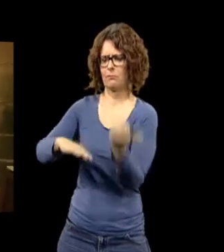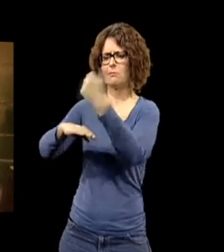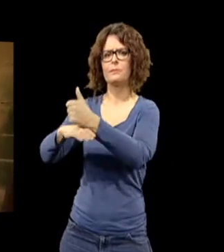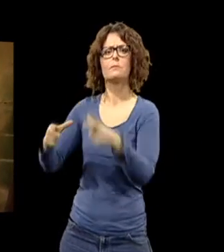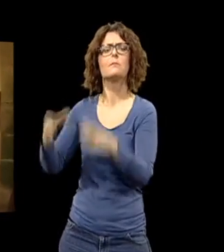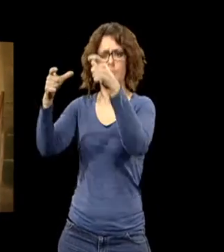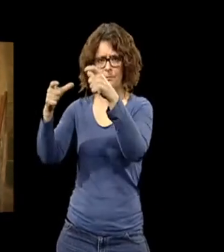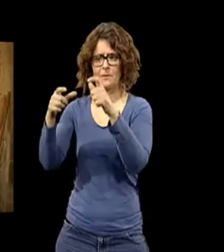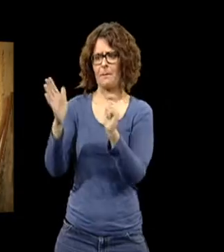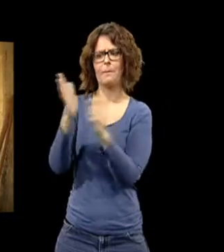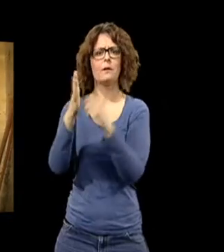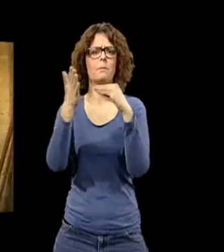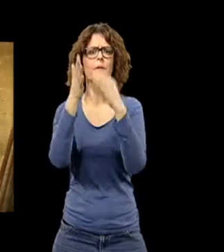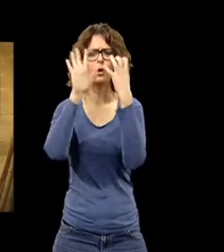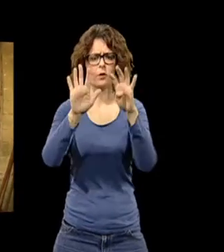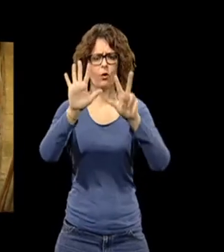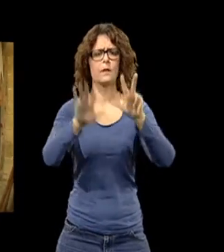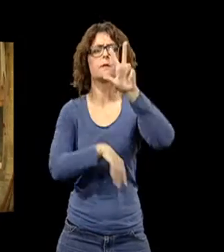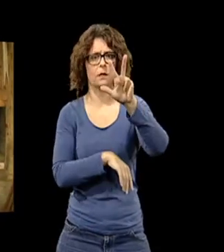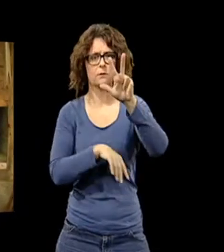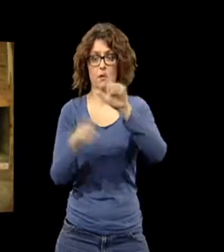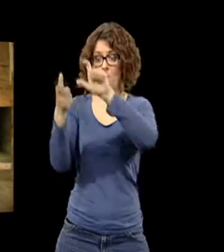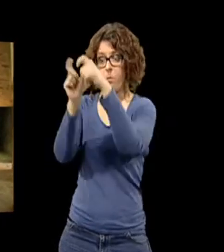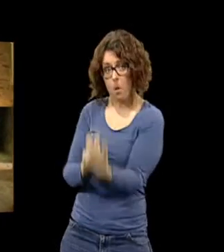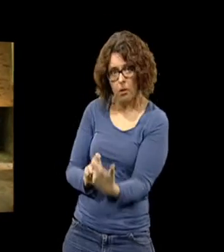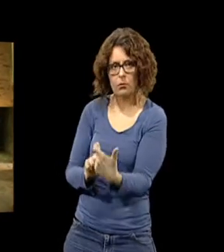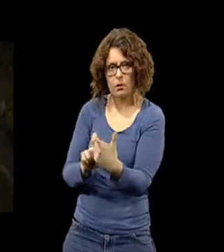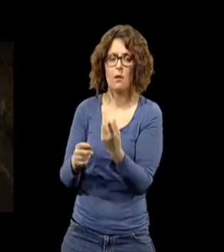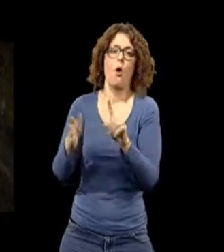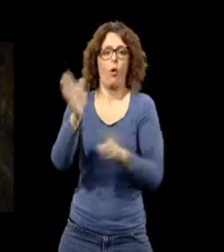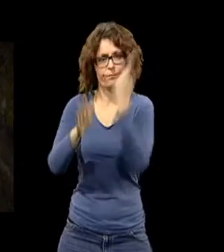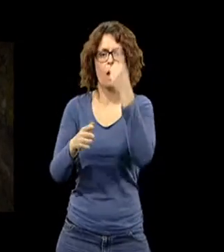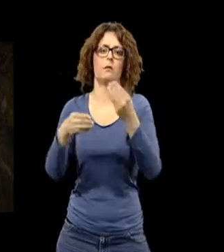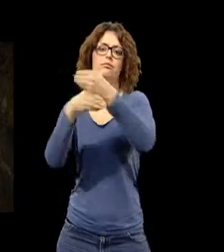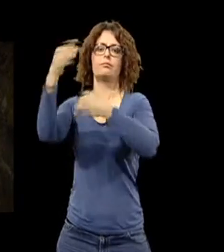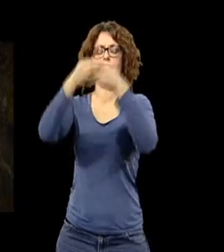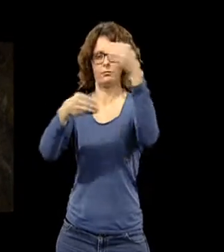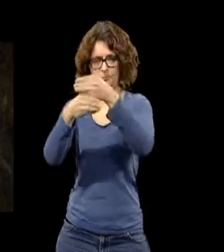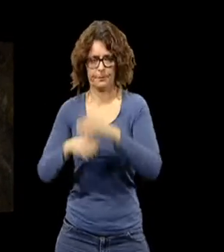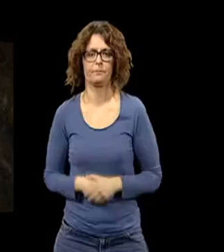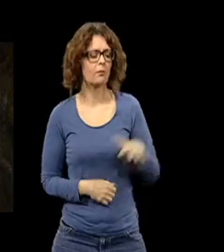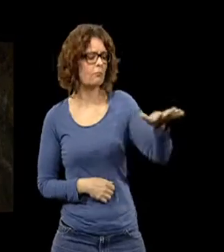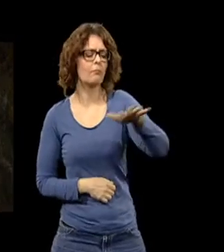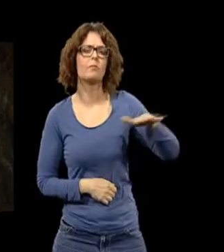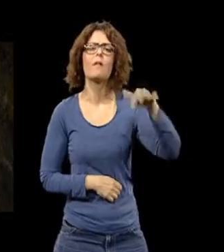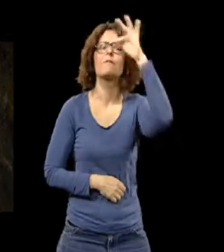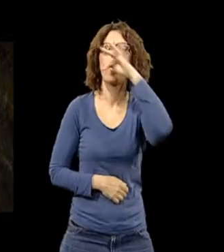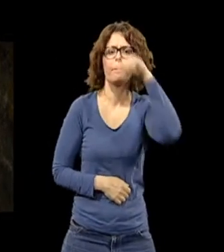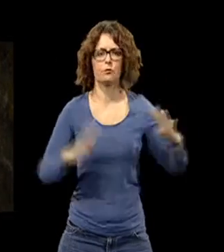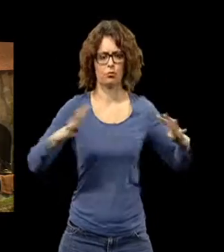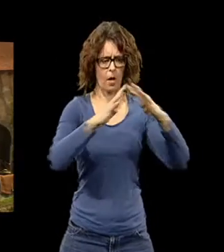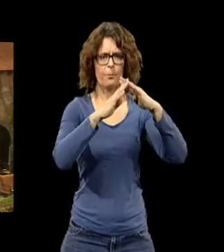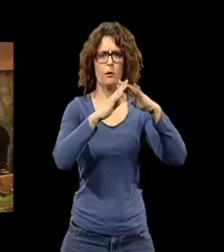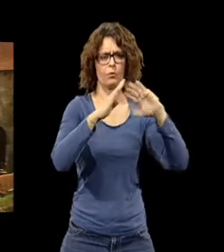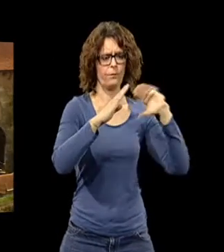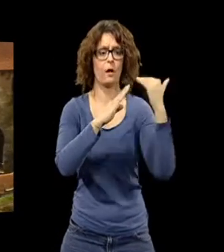comme par exemple le logis qui s'est effondré en 1983 a été remonté intégralement en maçonnerie, le corps de ferme, charpente et couverture ont été